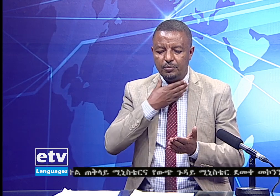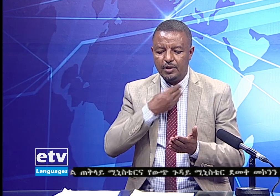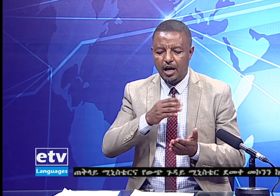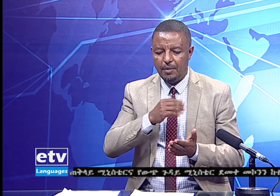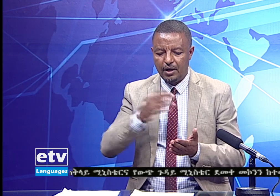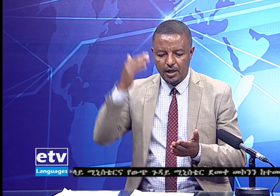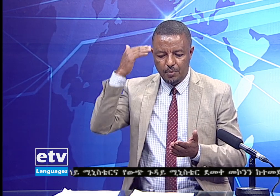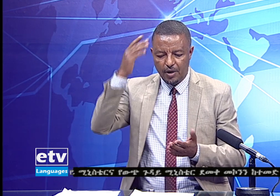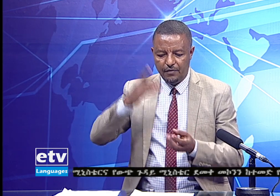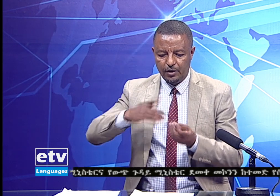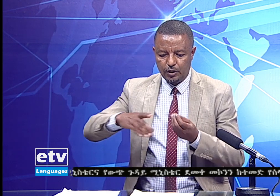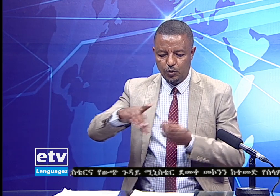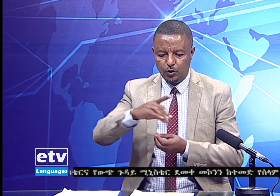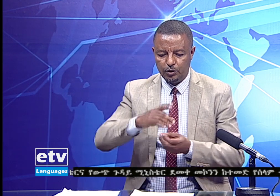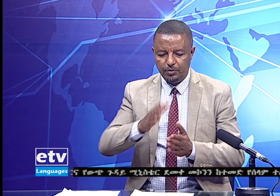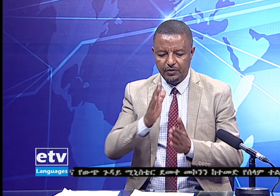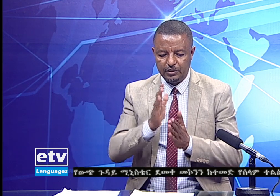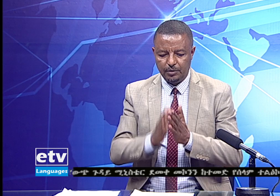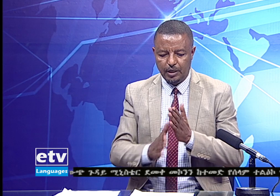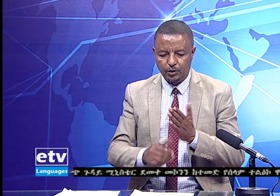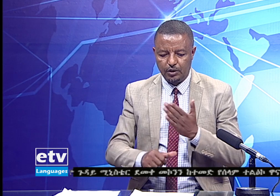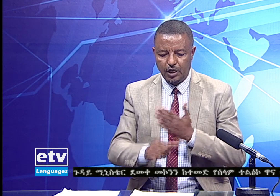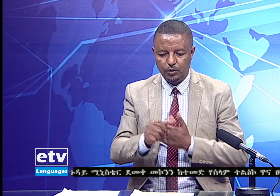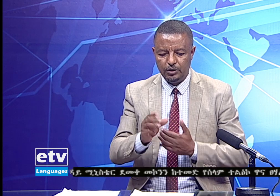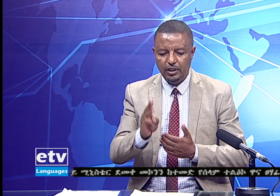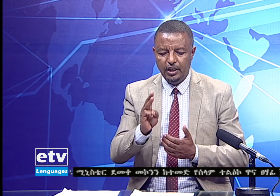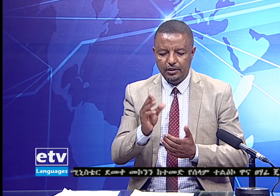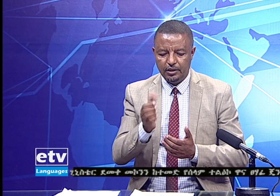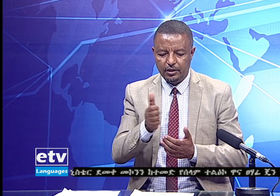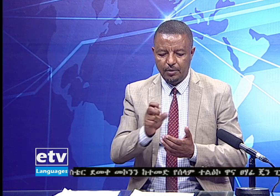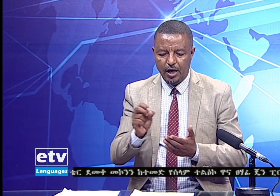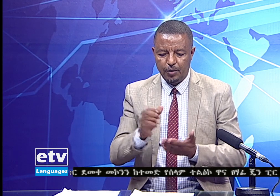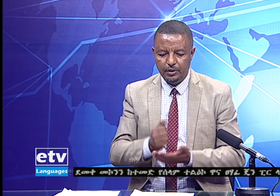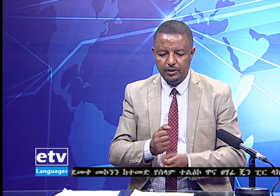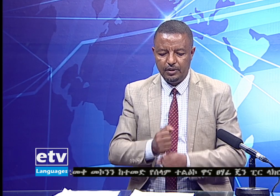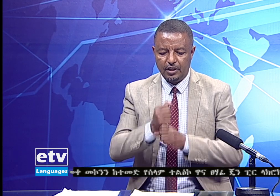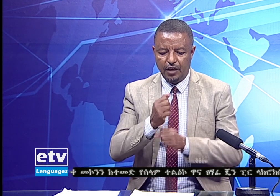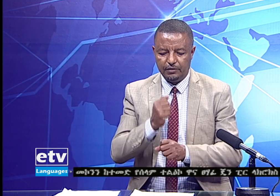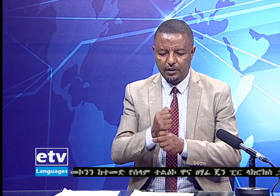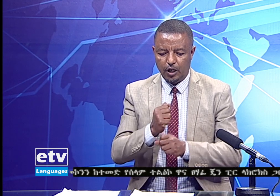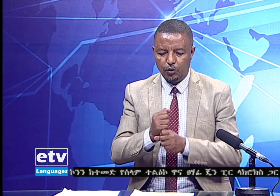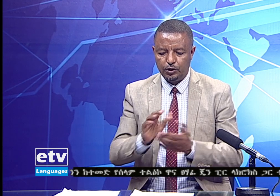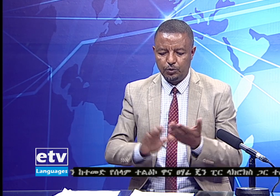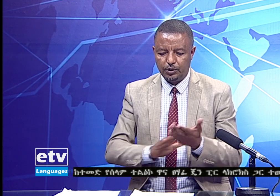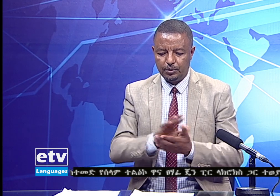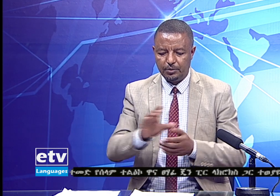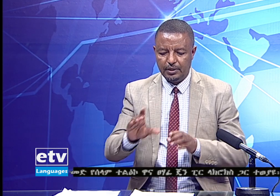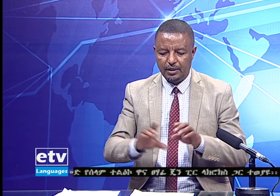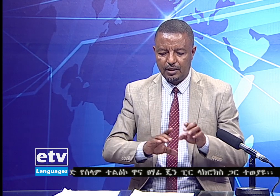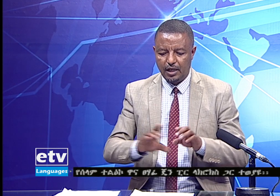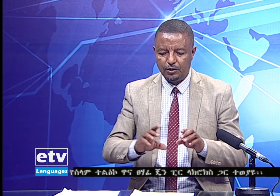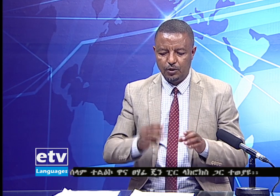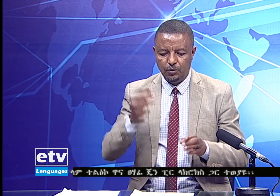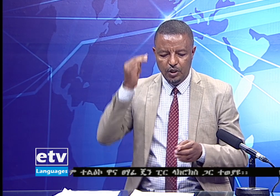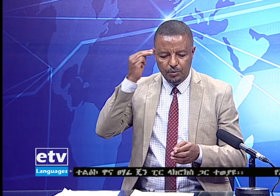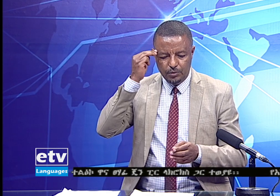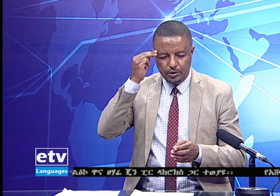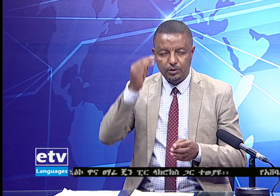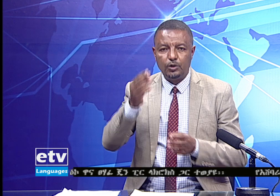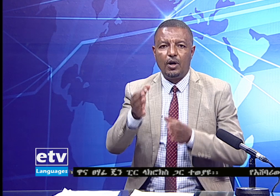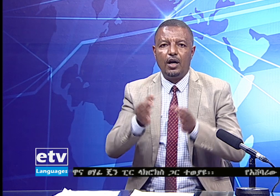በተደጋጋሚ በአማራና በአፋር ክልሎች በፈጸማቸው ጥቃቶች የሰብአዊ ድጋፍ ስራዎች ውስብስብ